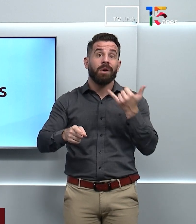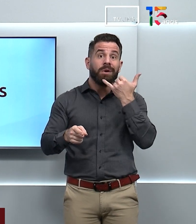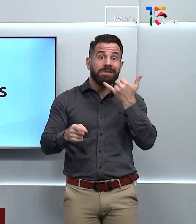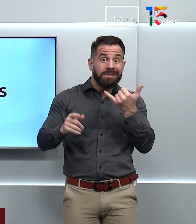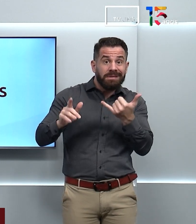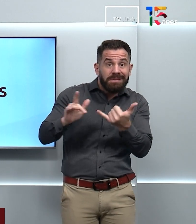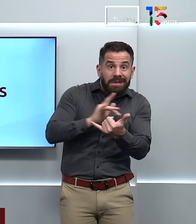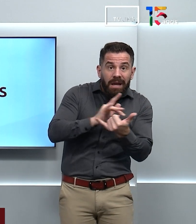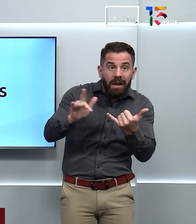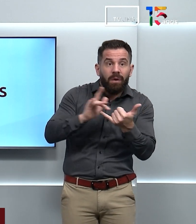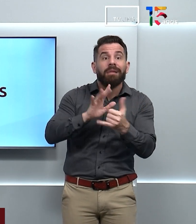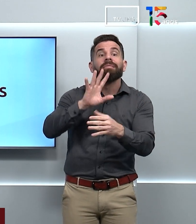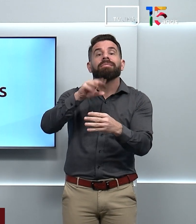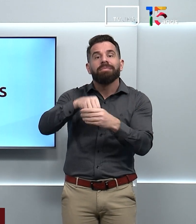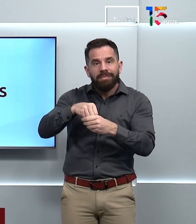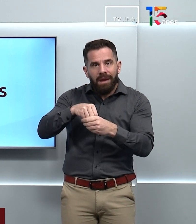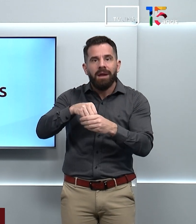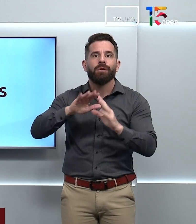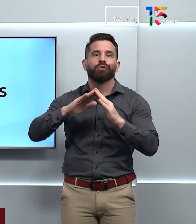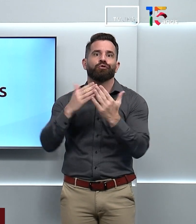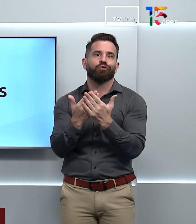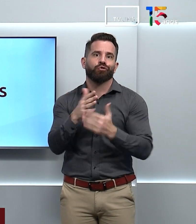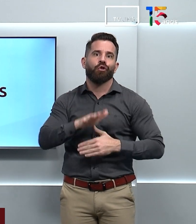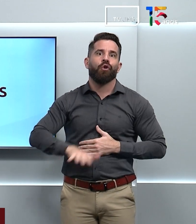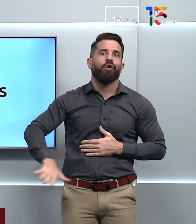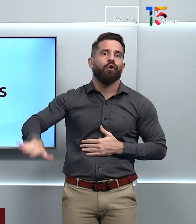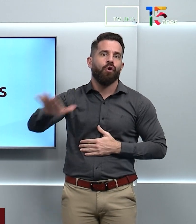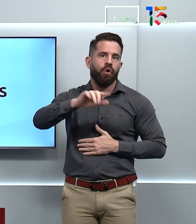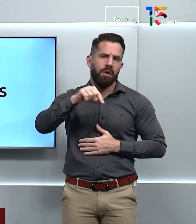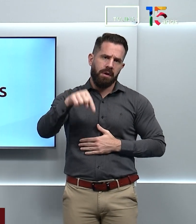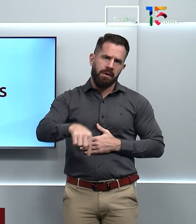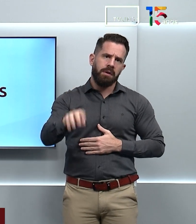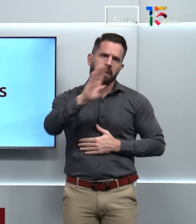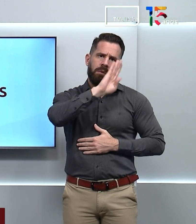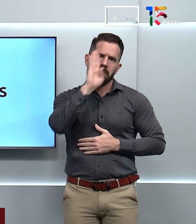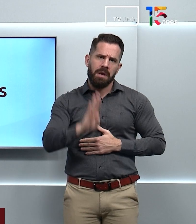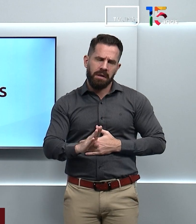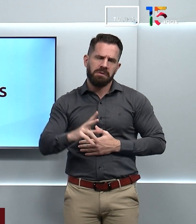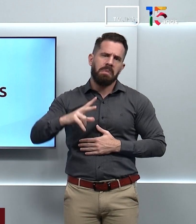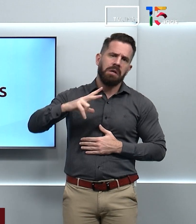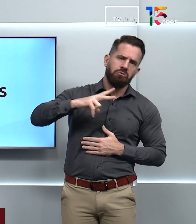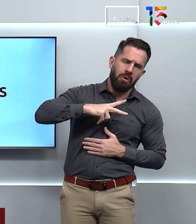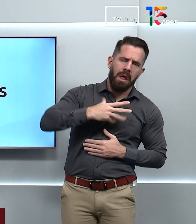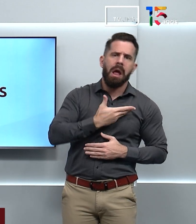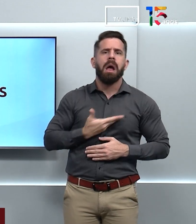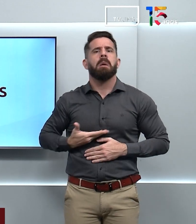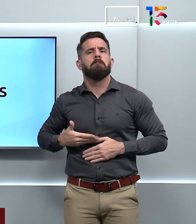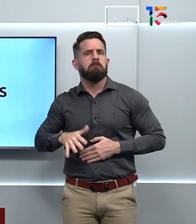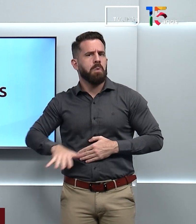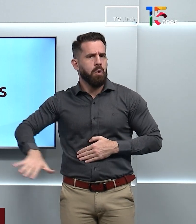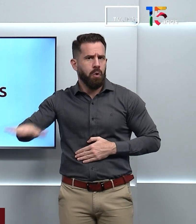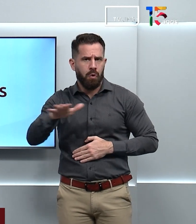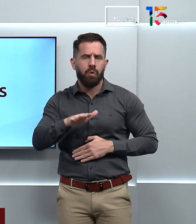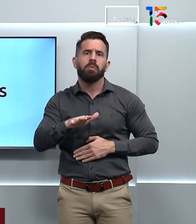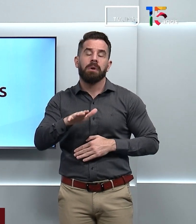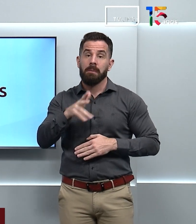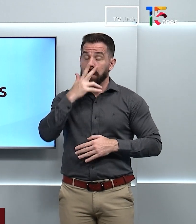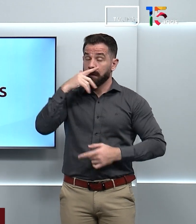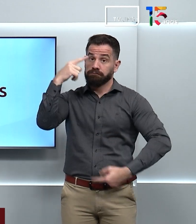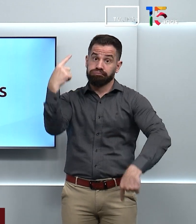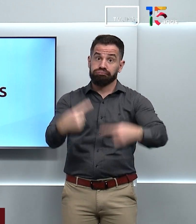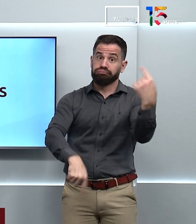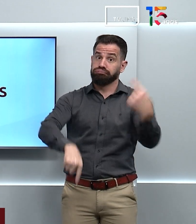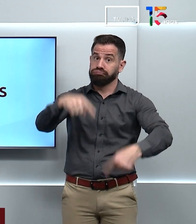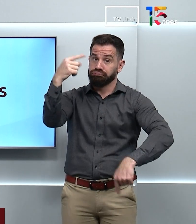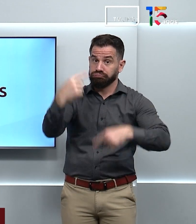escolas públicas e privadas aqui no Brasil e que está sendo muito discutida. Recentemente foi aprovada pela Comissão de Educação da